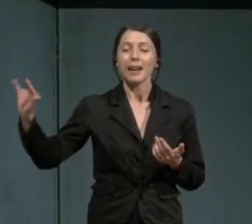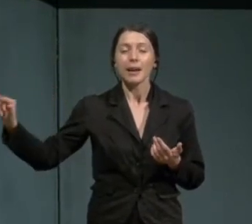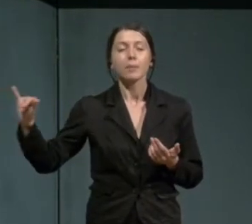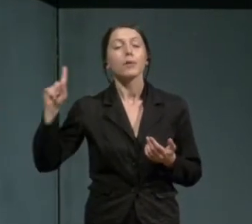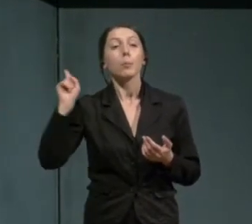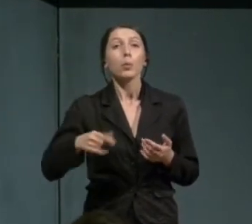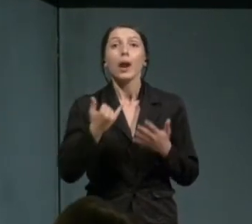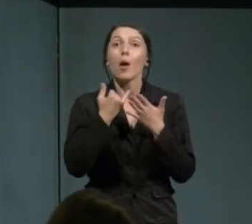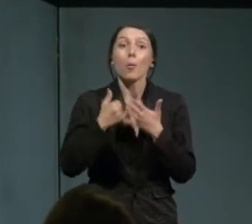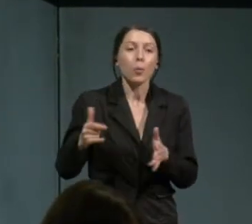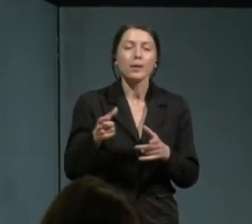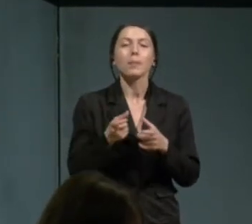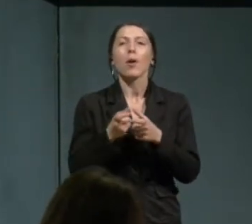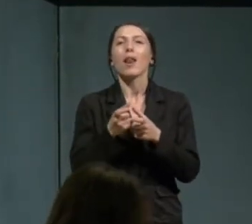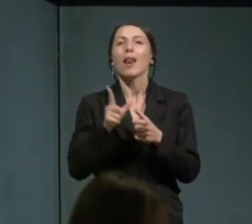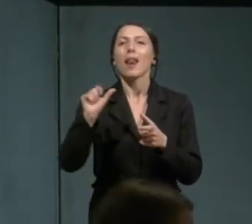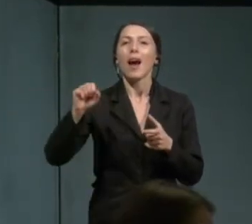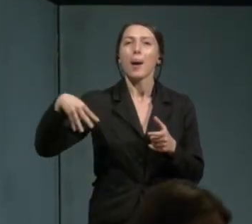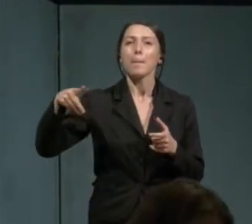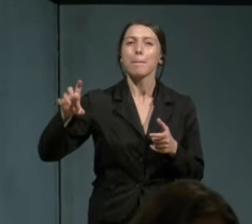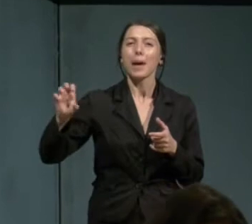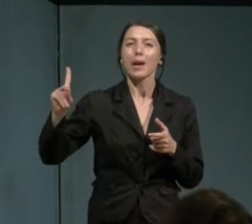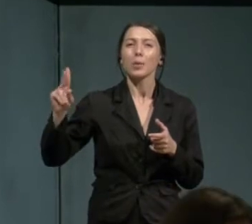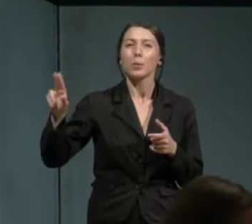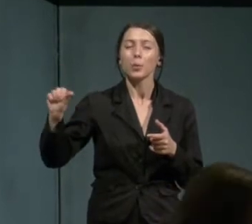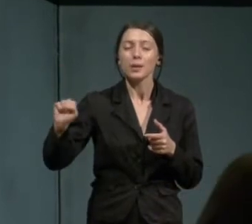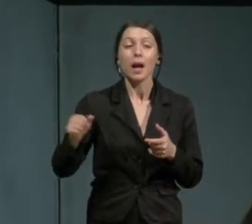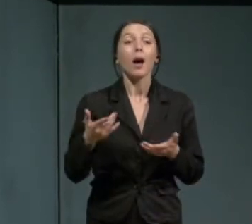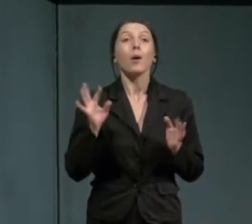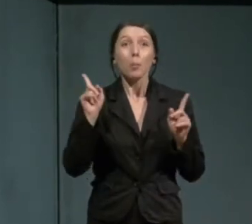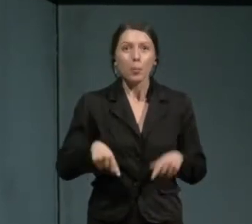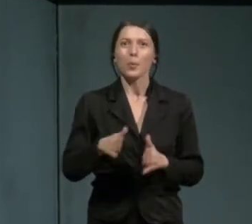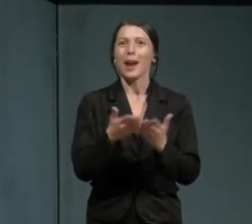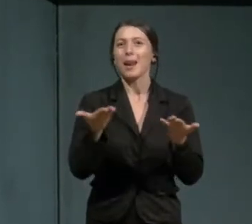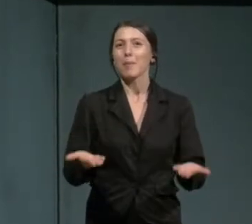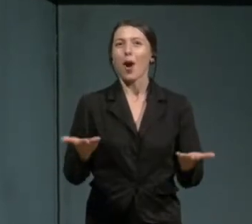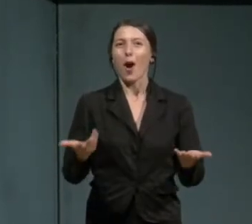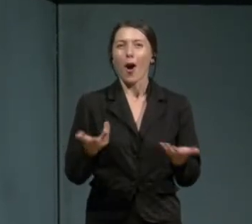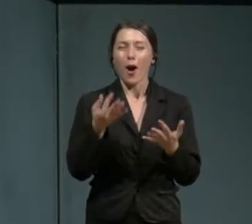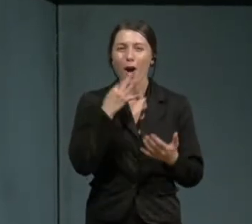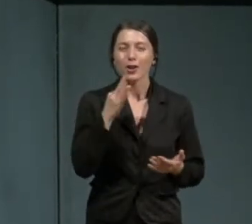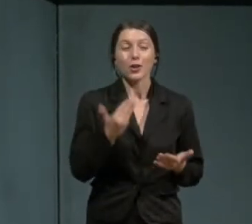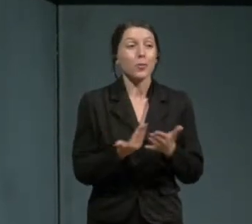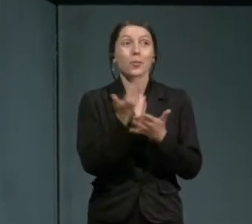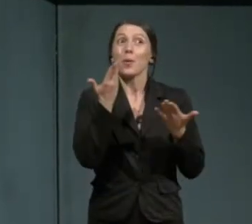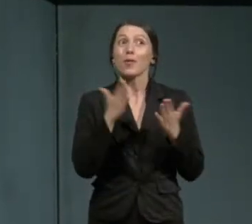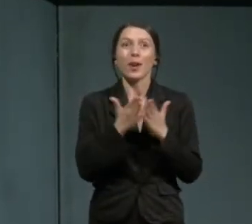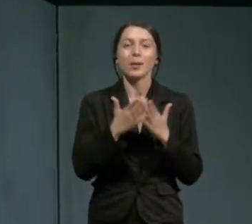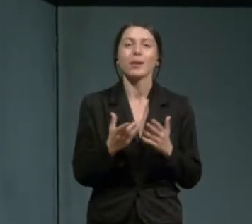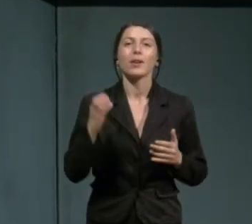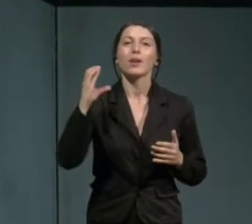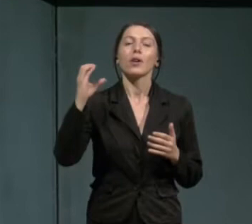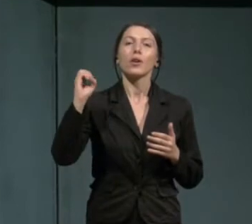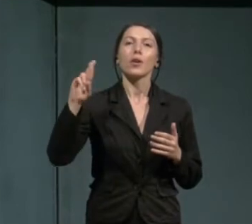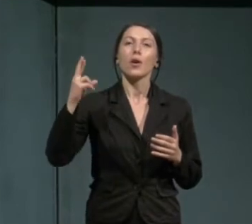pure il romanzo di cui andiamo a parlare oggi che il nuovo libro di mary de kerangal sentito la